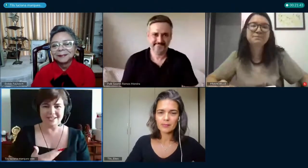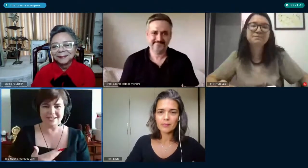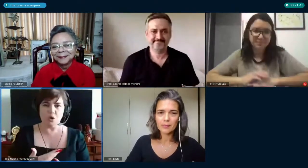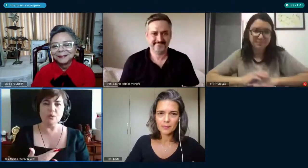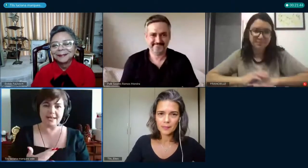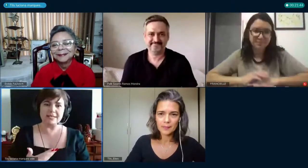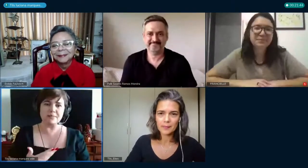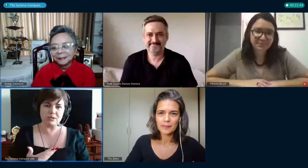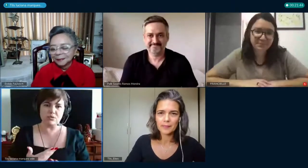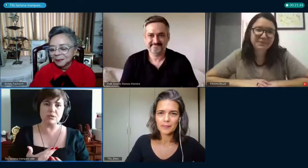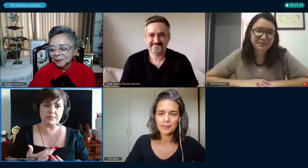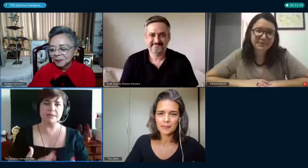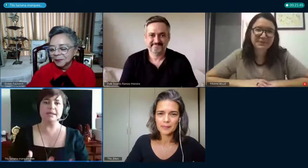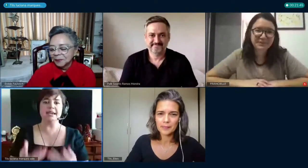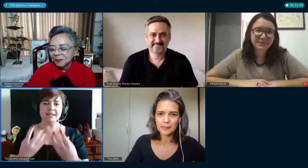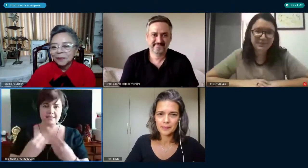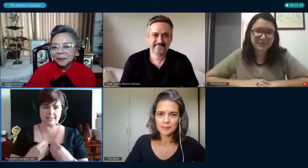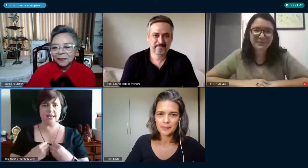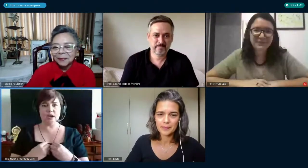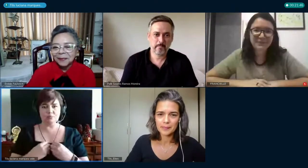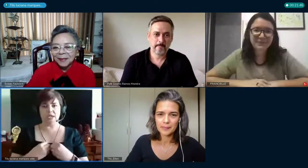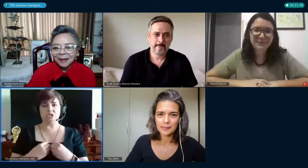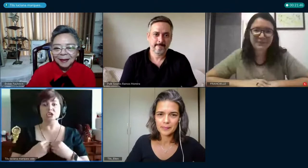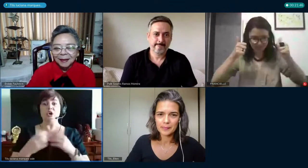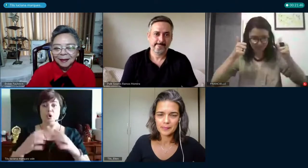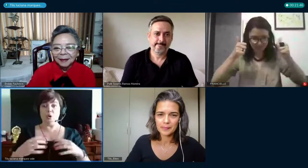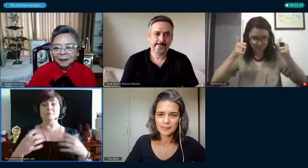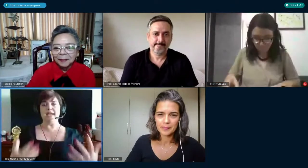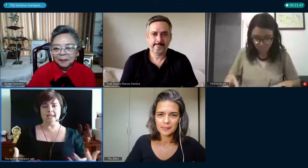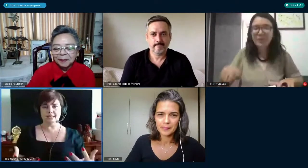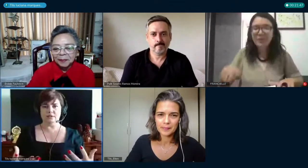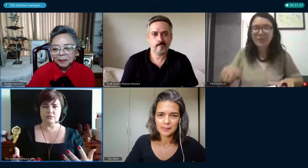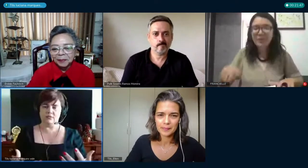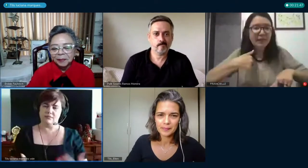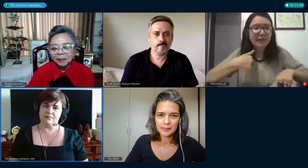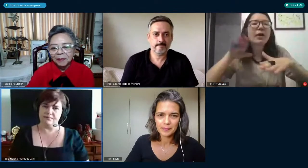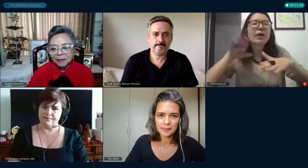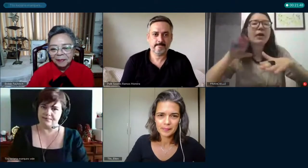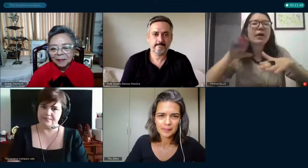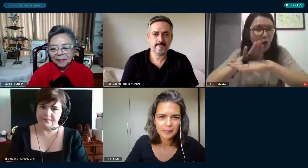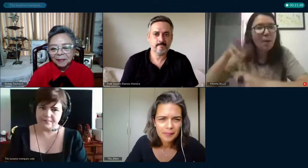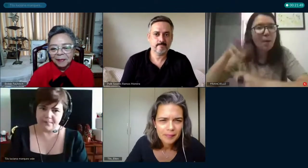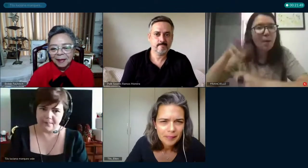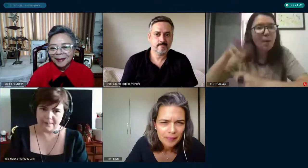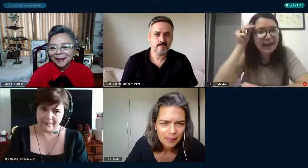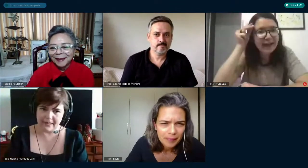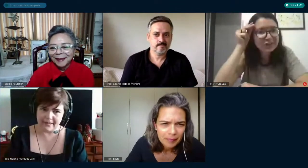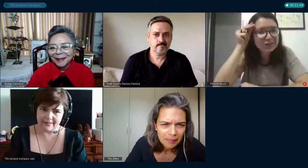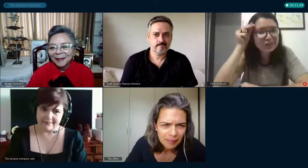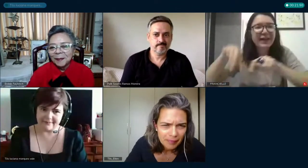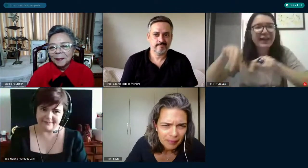conversa com essas pessoas, para que elas realmente compreendam.